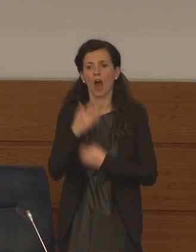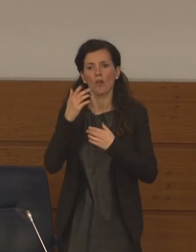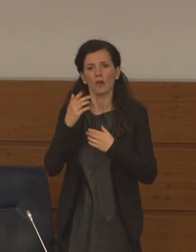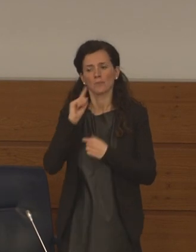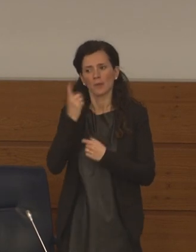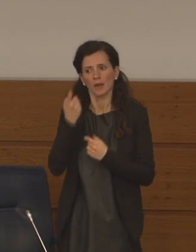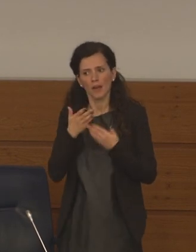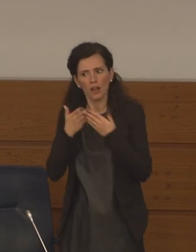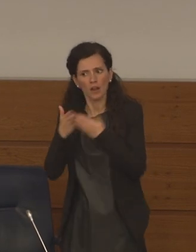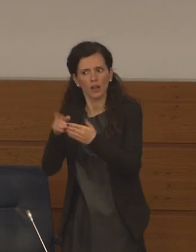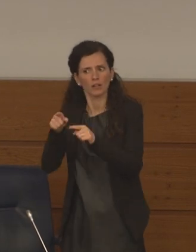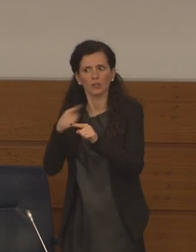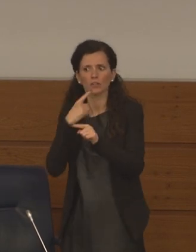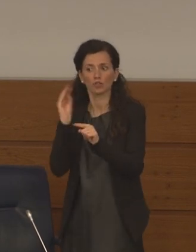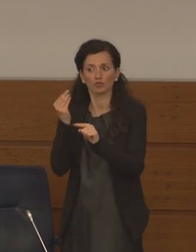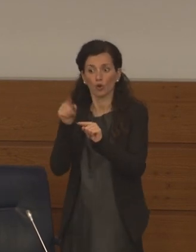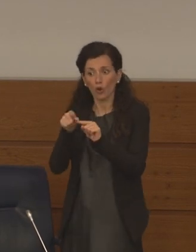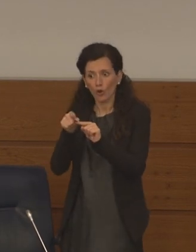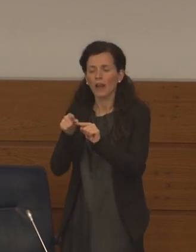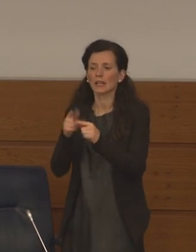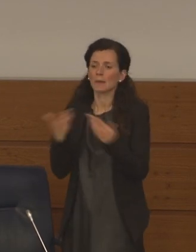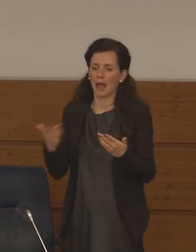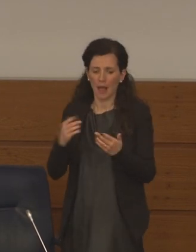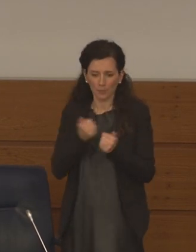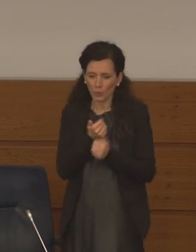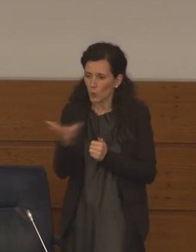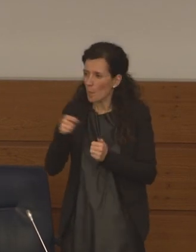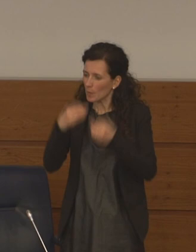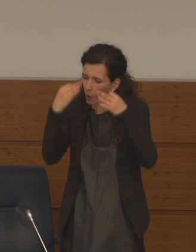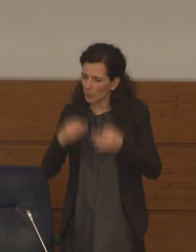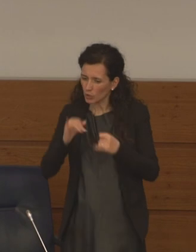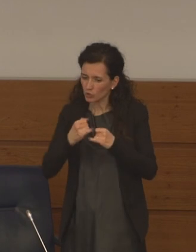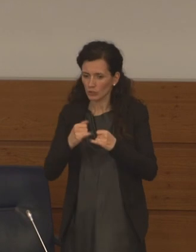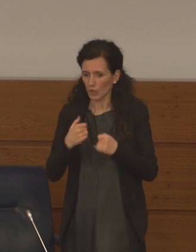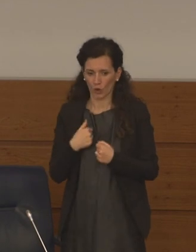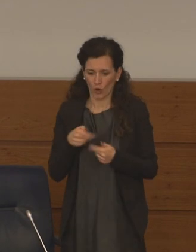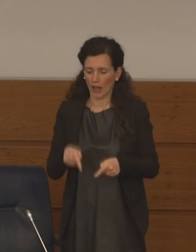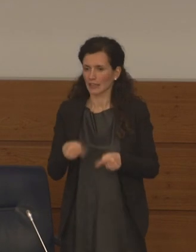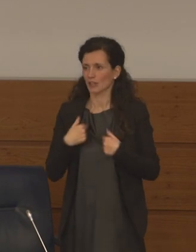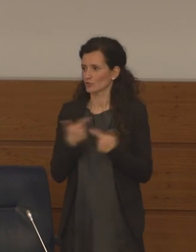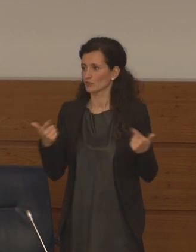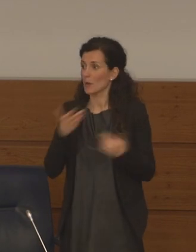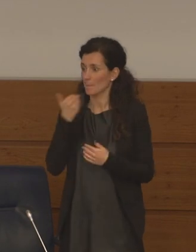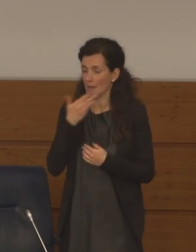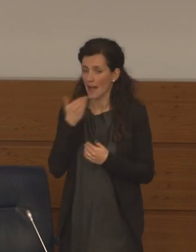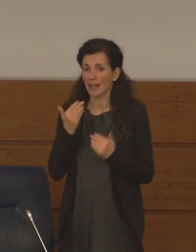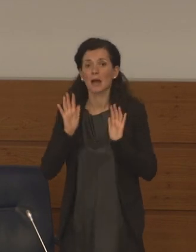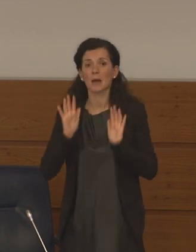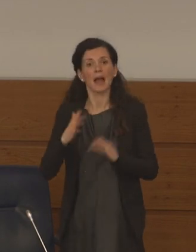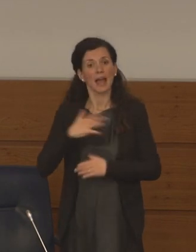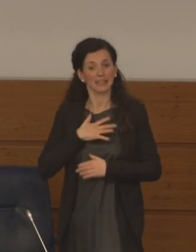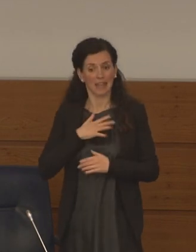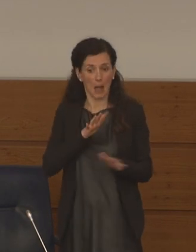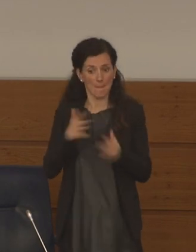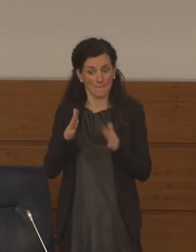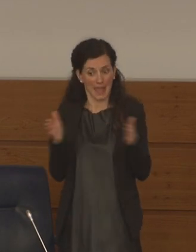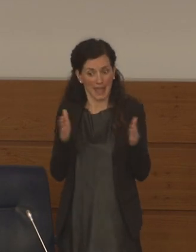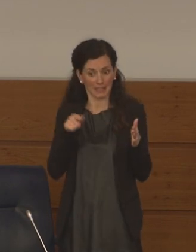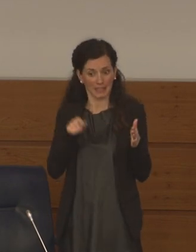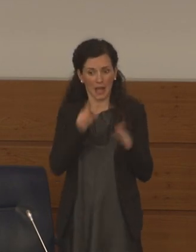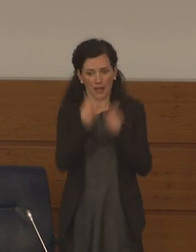diciamolo chiaro con me comunque comunque devo dire che l'età media dei pazienti